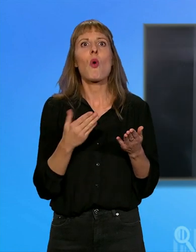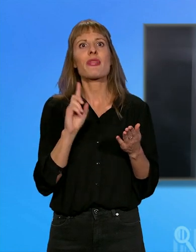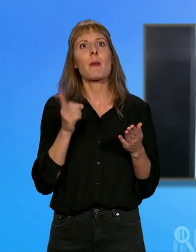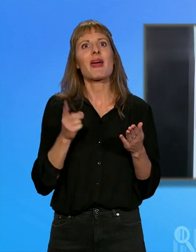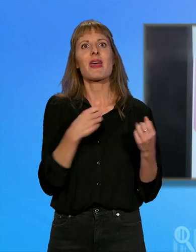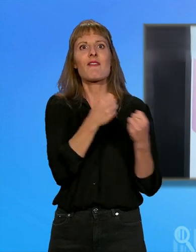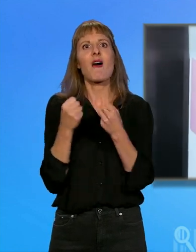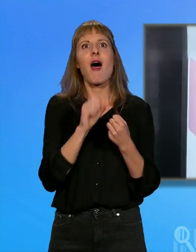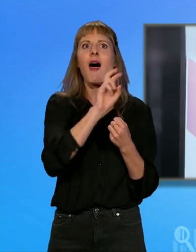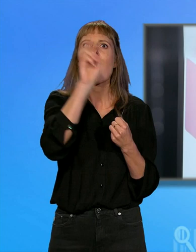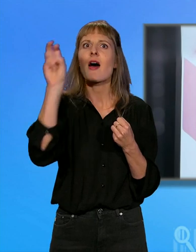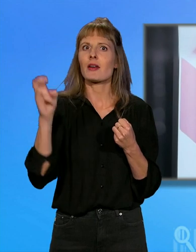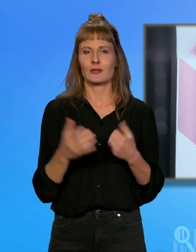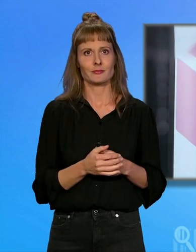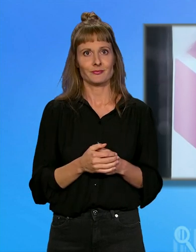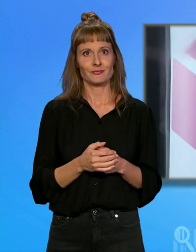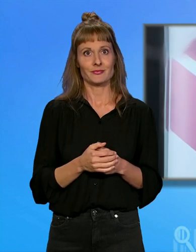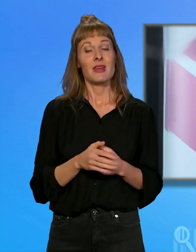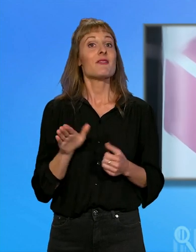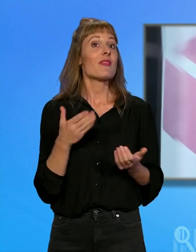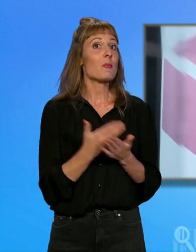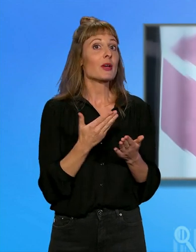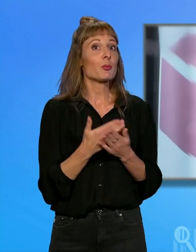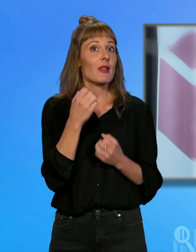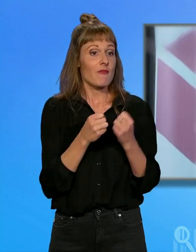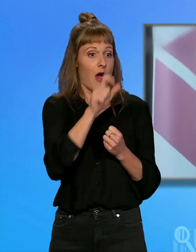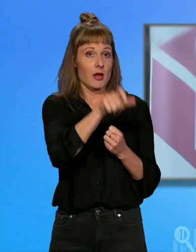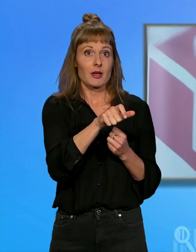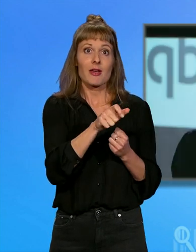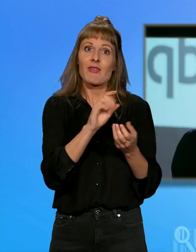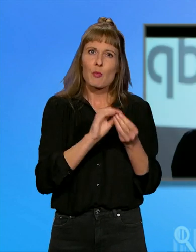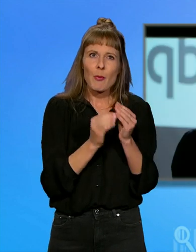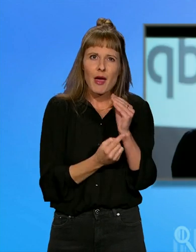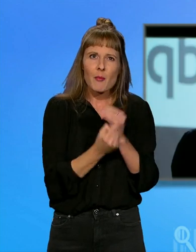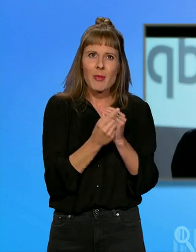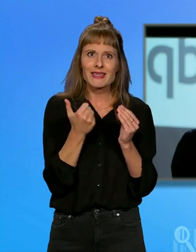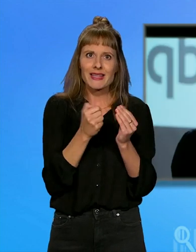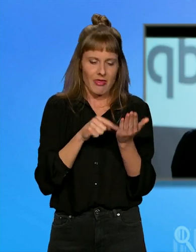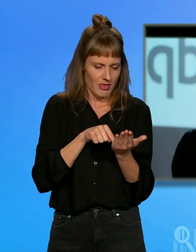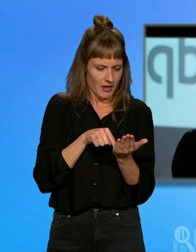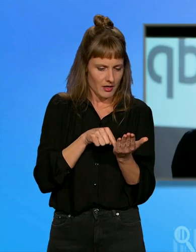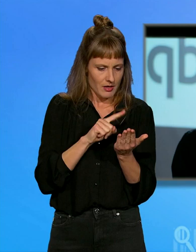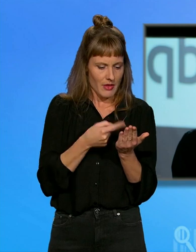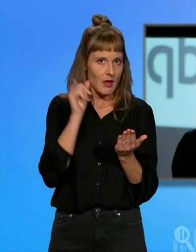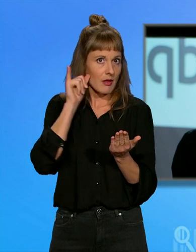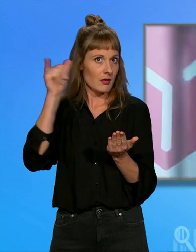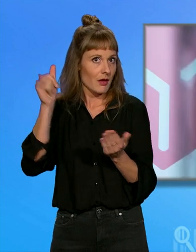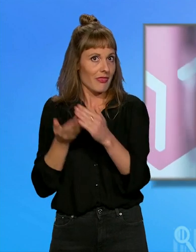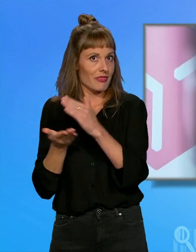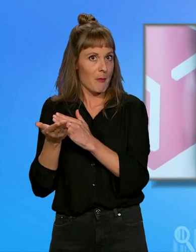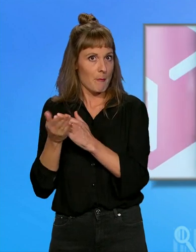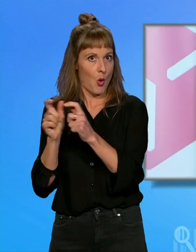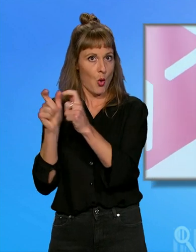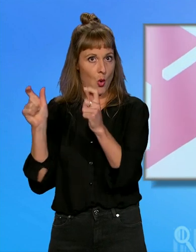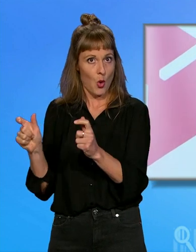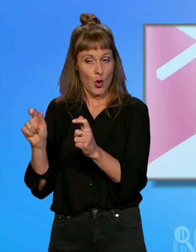Wenn ein Fahrer mit dem Scanner ein Problem hat, dann kann er im Depot anrufen. Der DPD-Mitarbeiter sieht dann ganz genau, wo der Fahrer ist und weiß